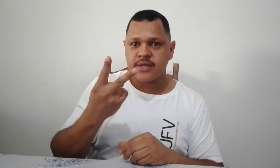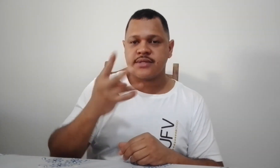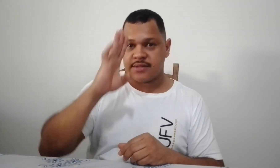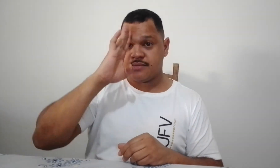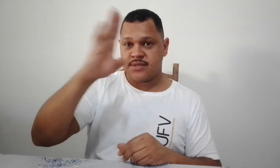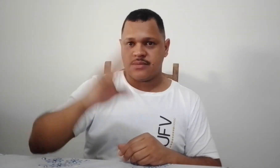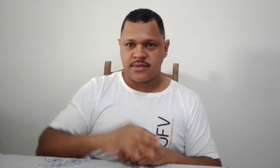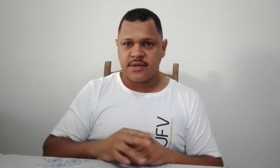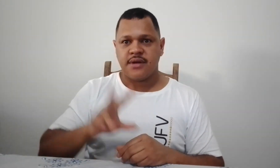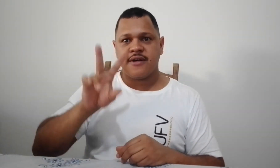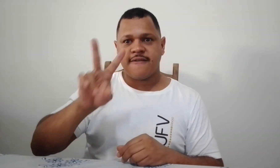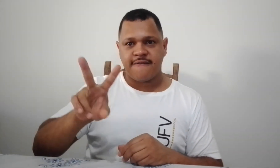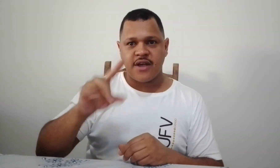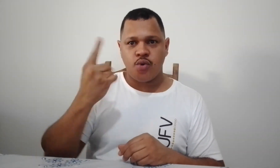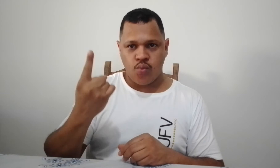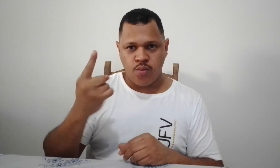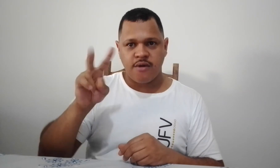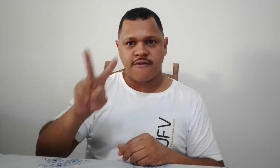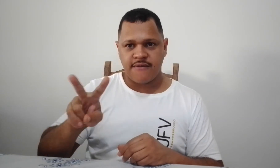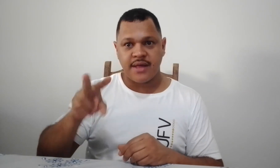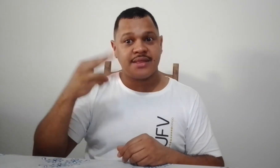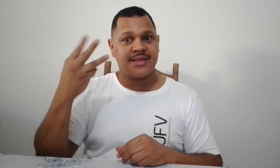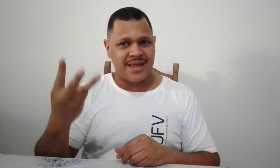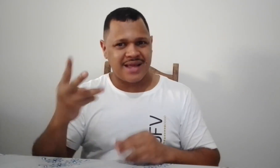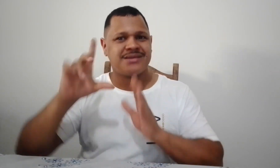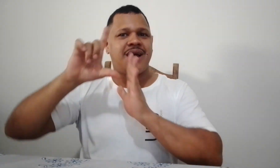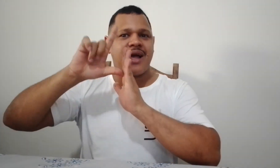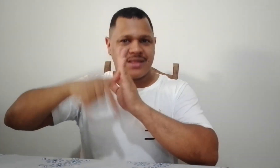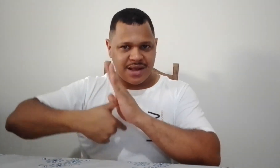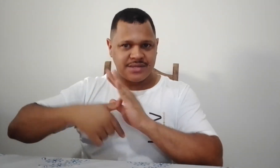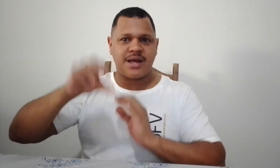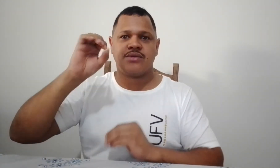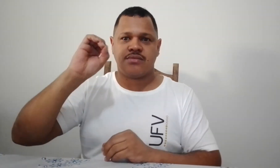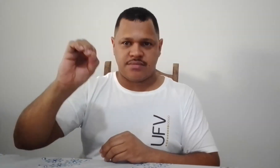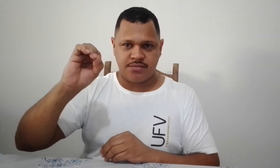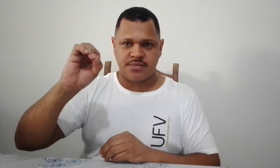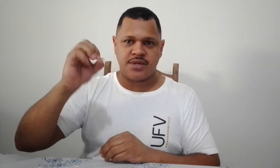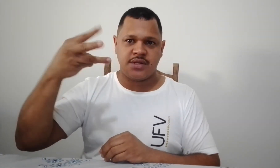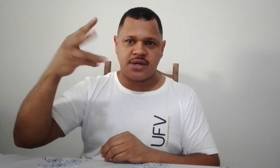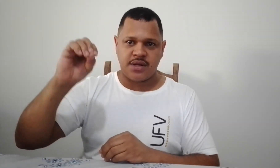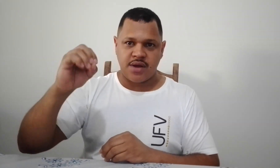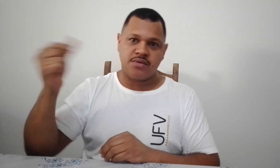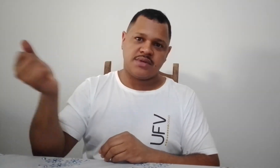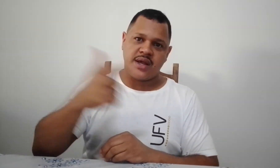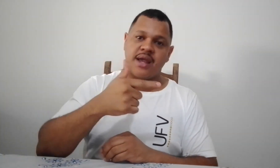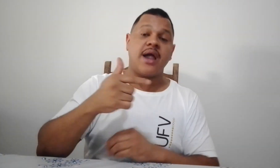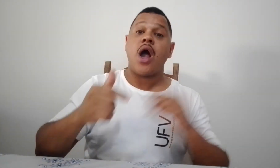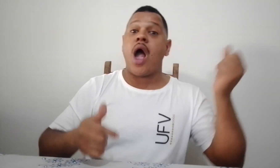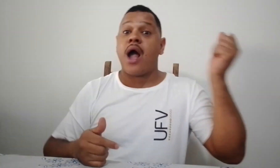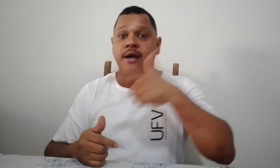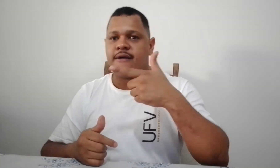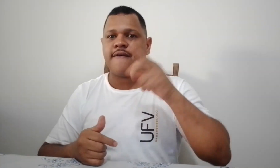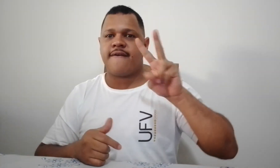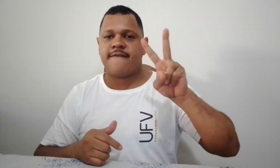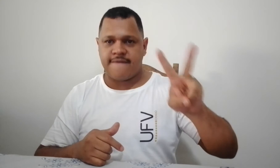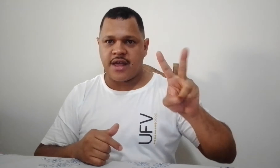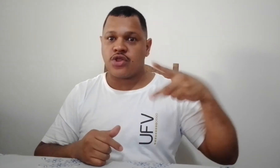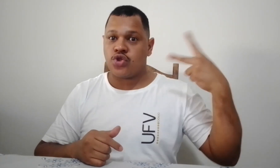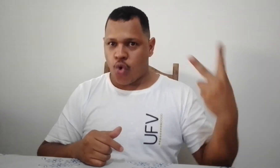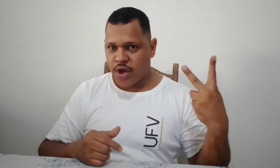V3 estão atrasados 30 graus em relação a V2. Se a gente fizer a mesma operação, nós chegamos no